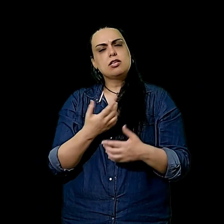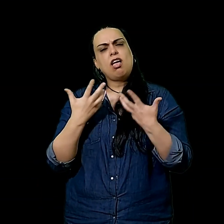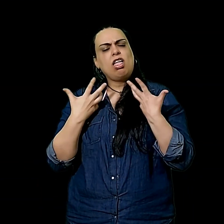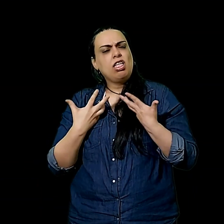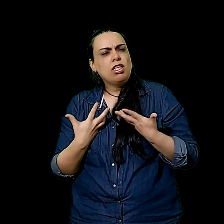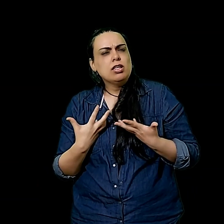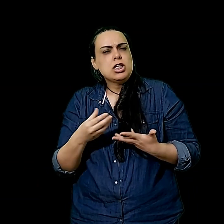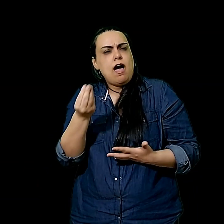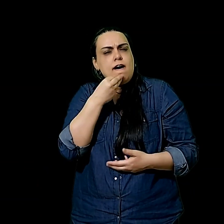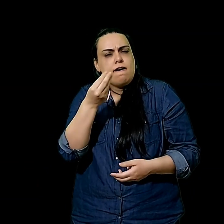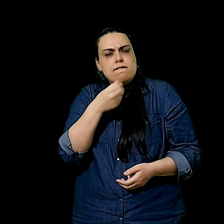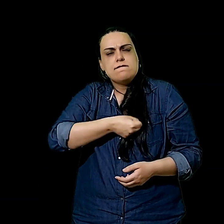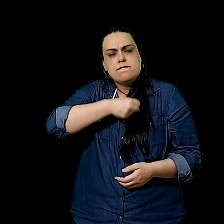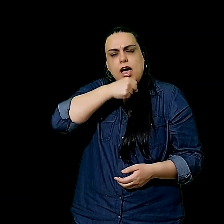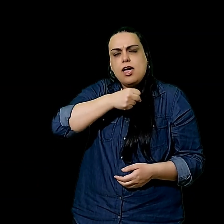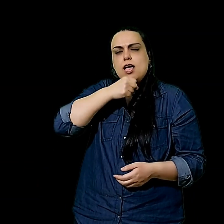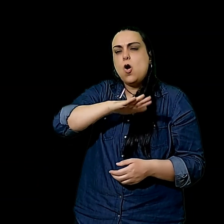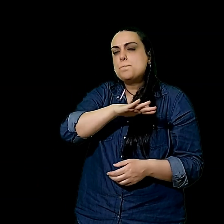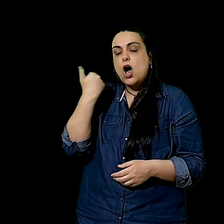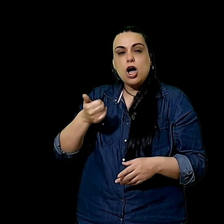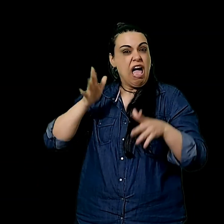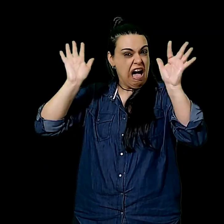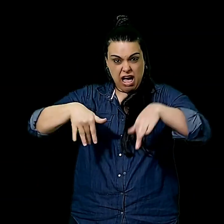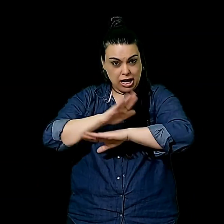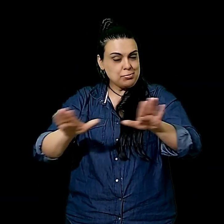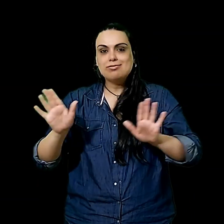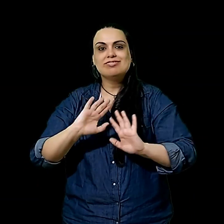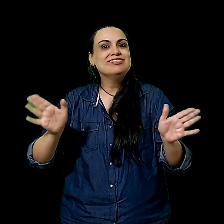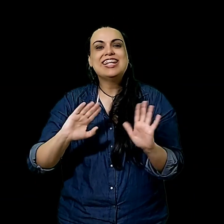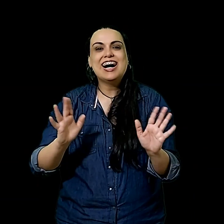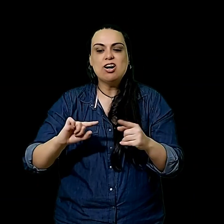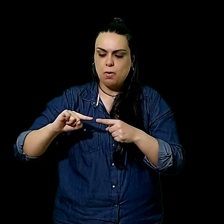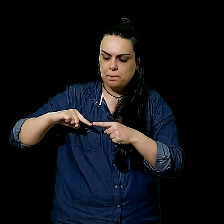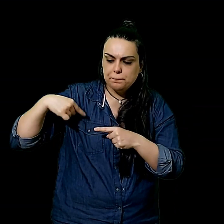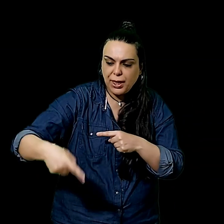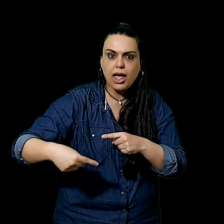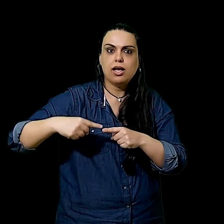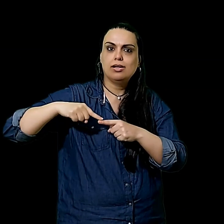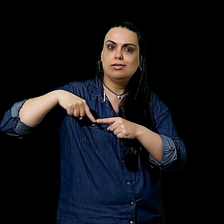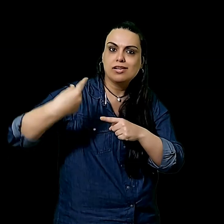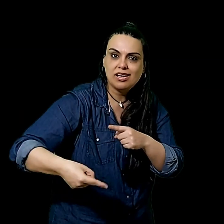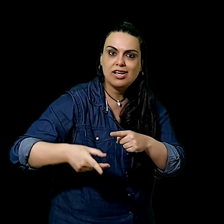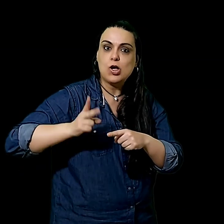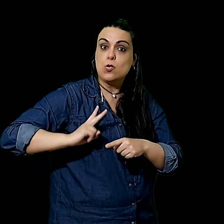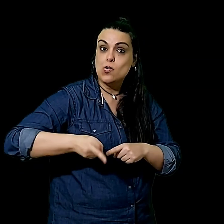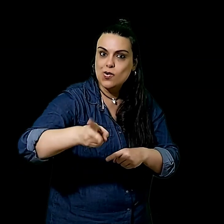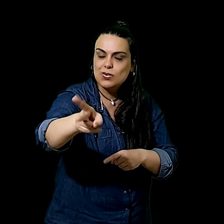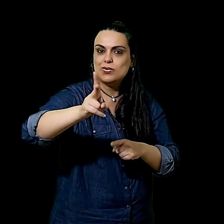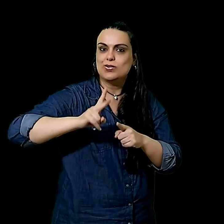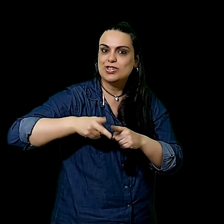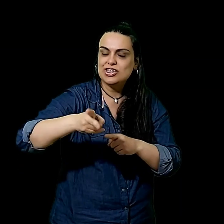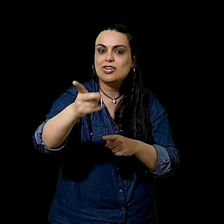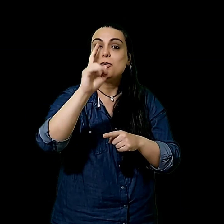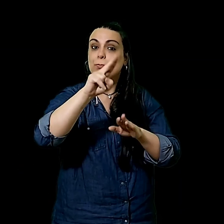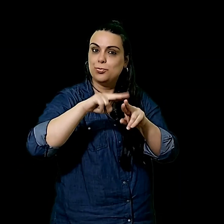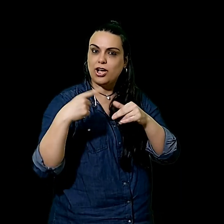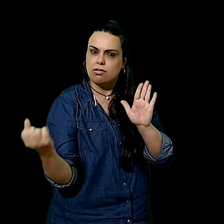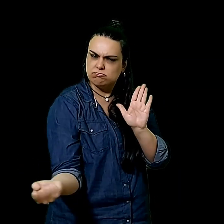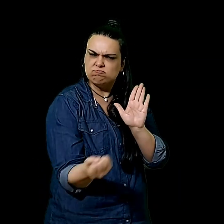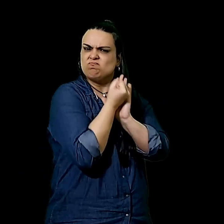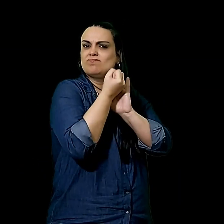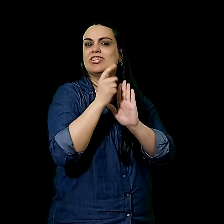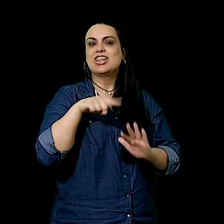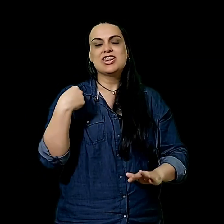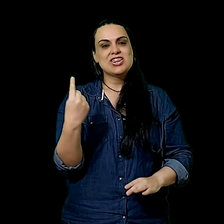forças físicas se esvaem, né? Mas elas continuam reverberando. Né? Através do legado que a